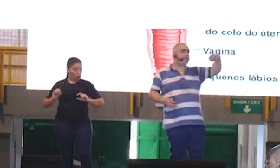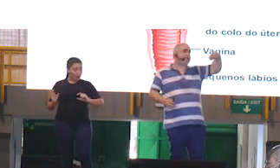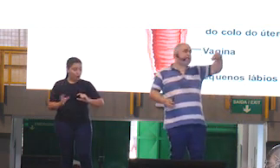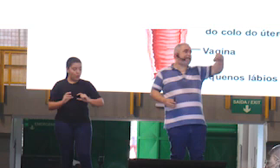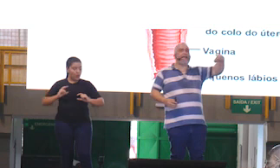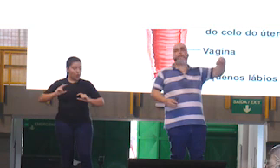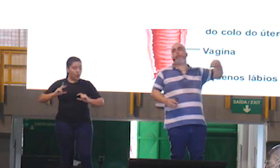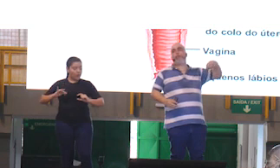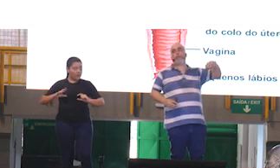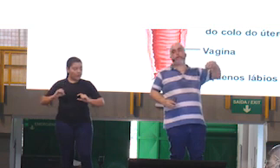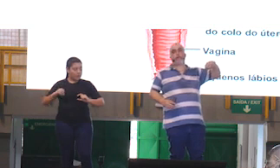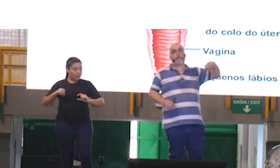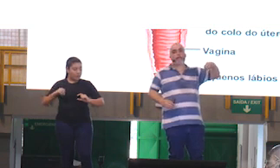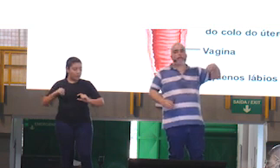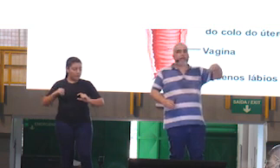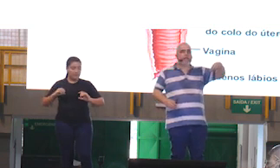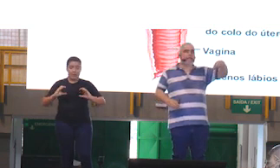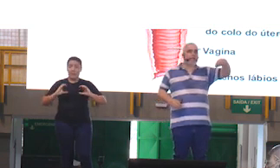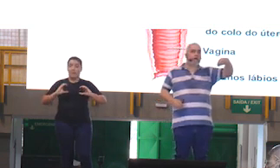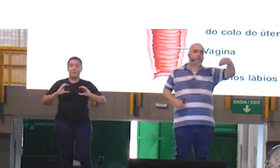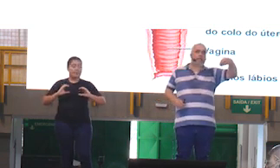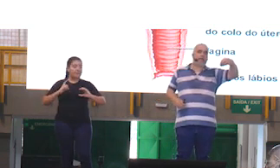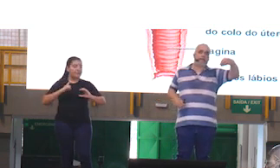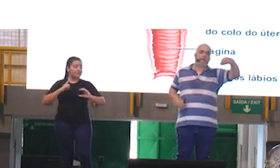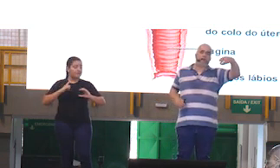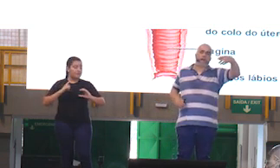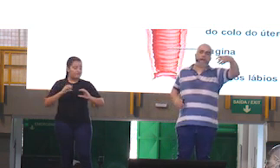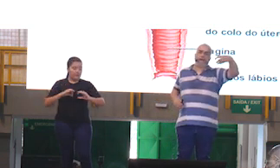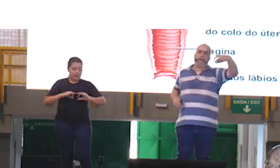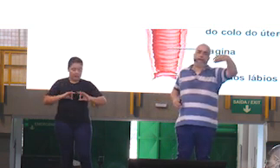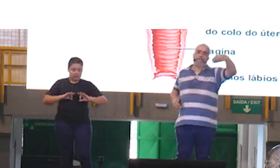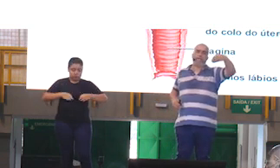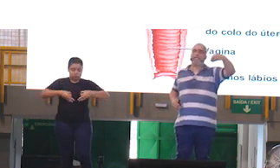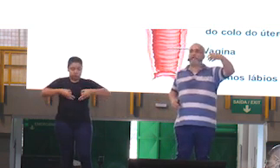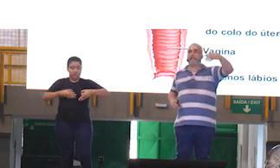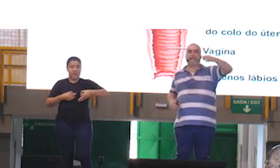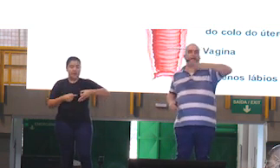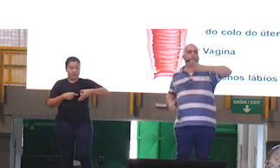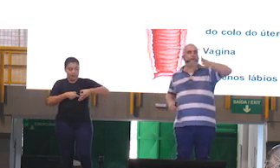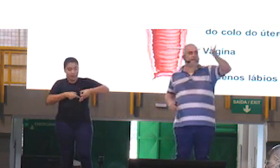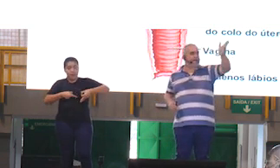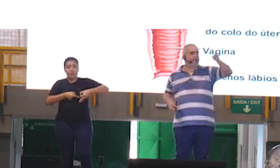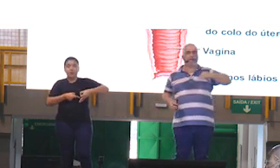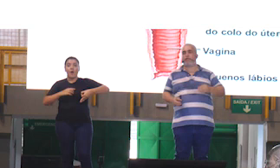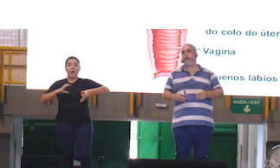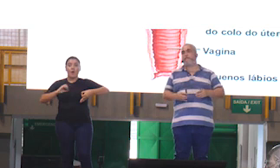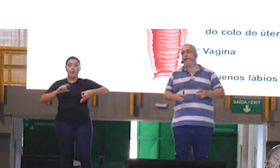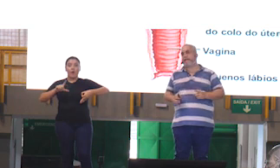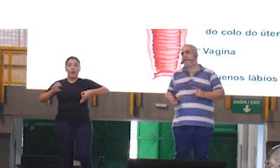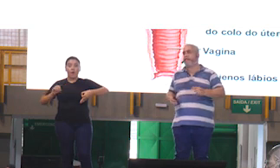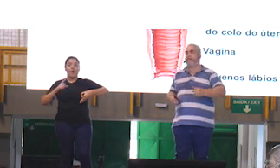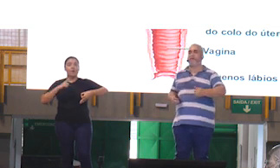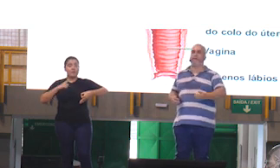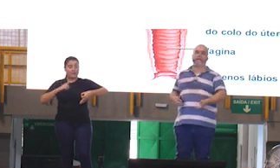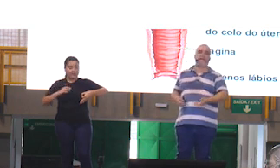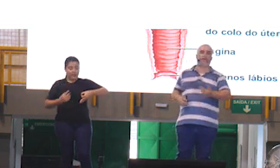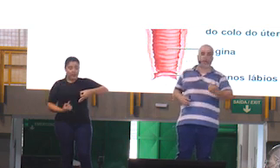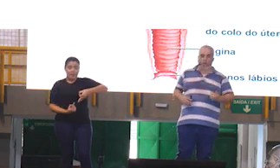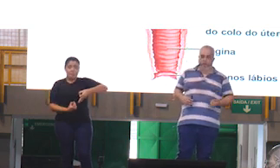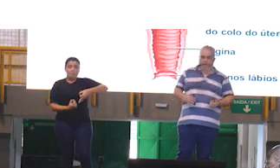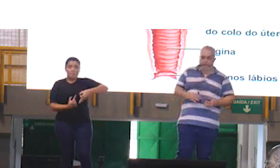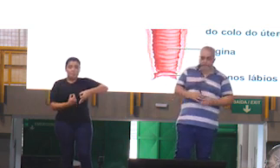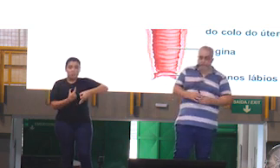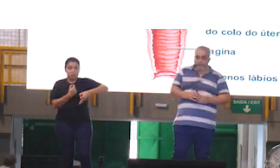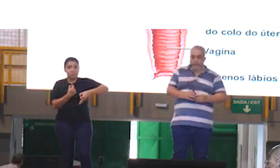uterino é exatamente a entrada do útero, e nesse colo uterino você vai ter quem? A passagem dos gametas em direção quem?